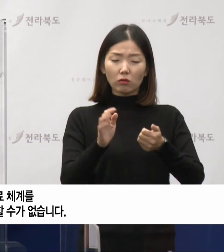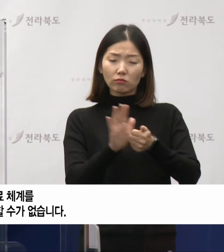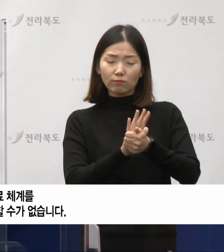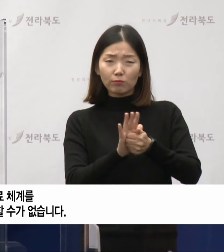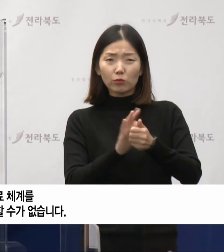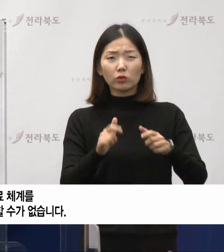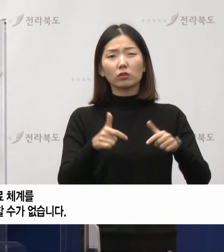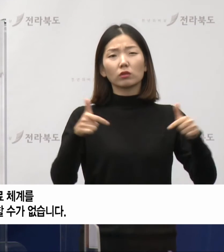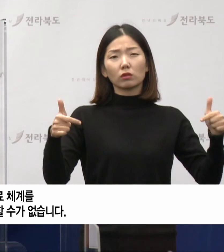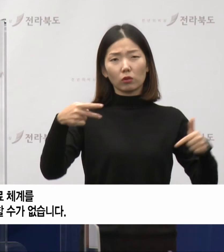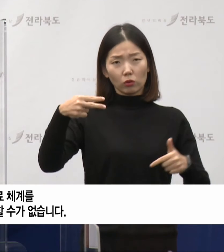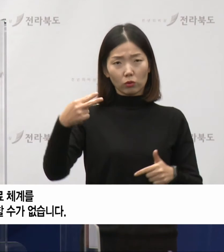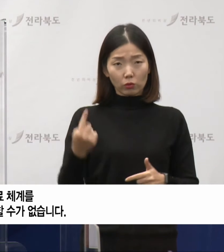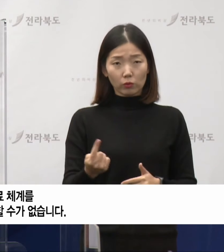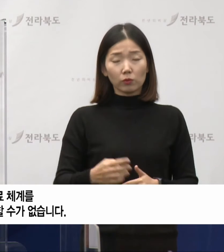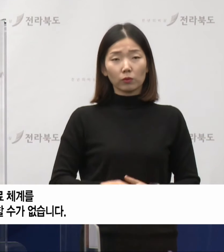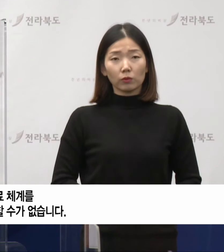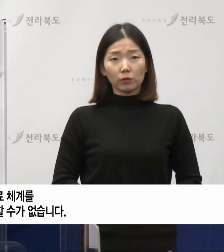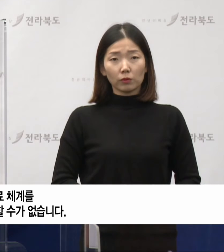강화시킨다고 하더라도